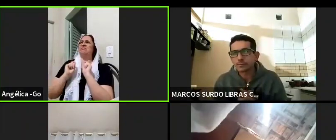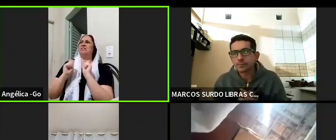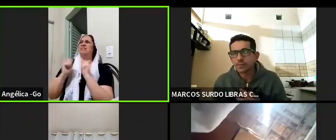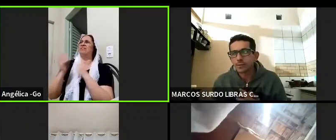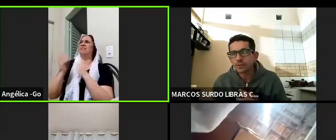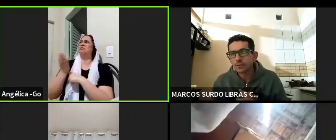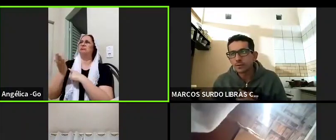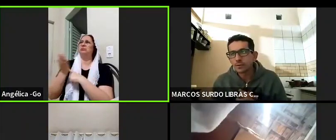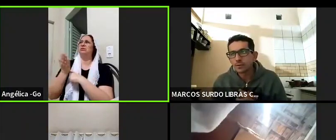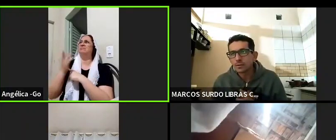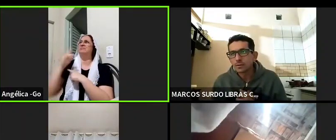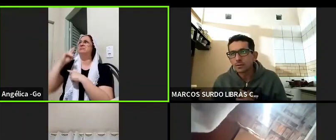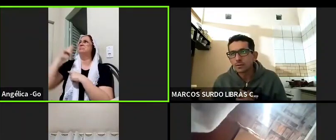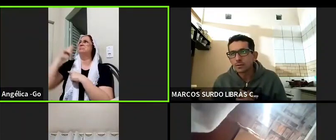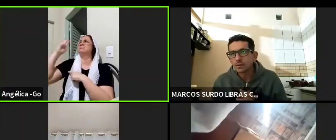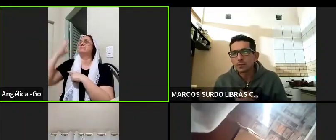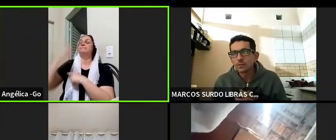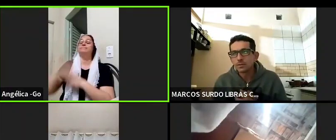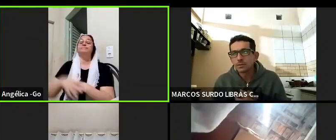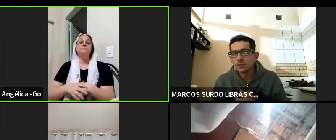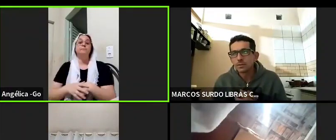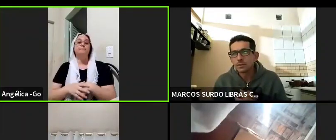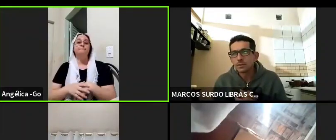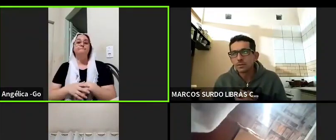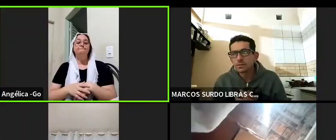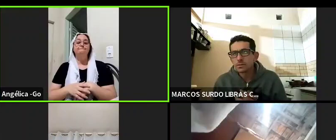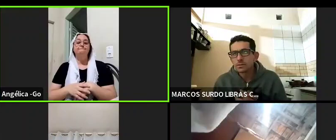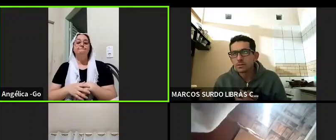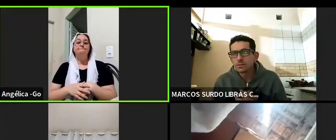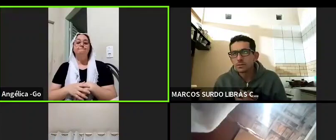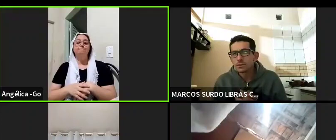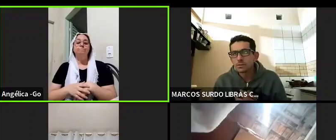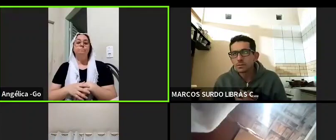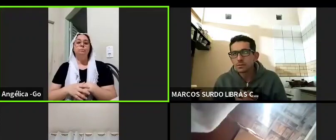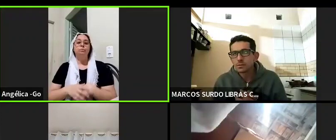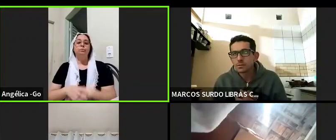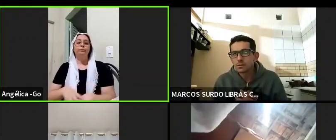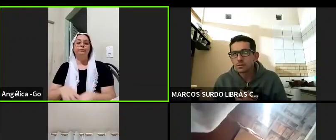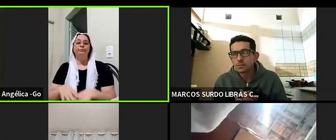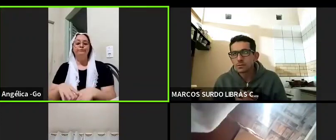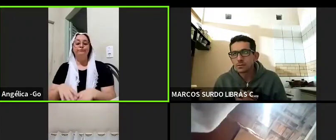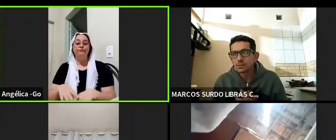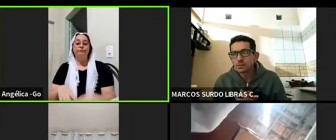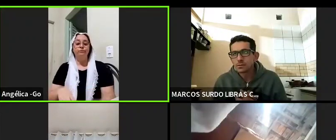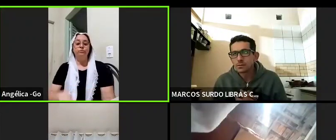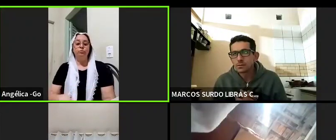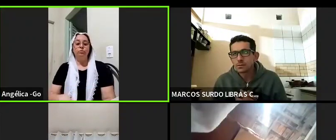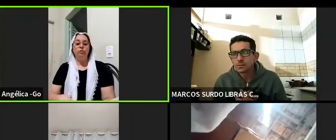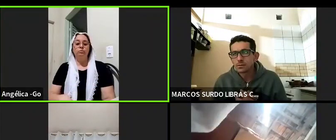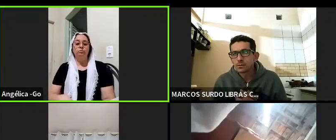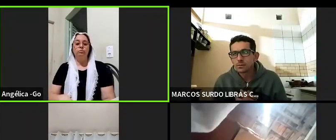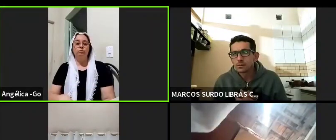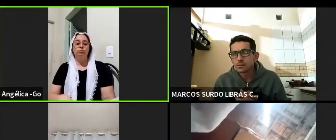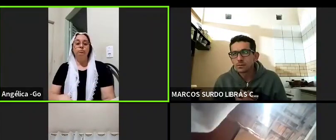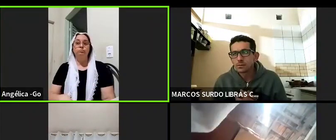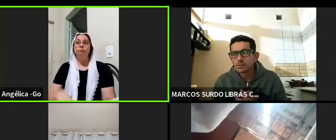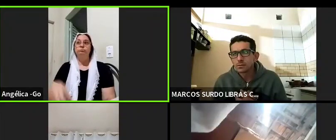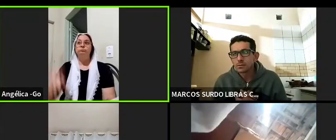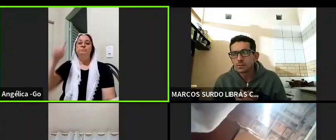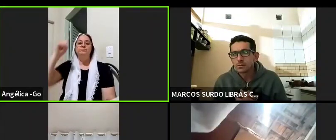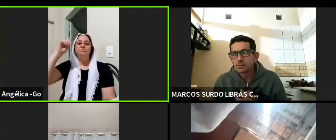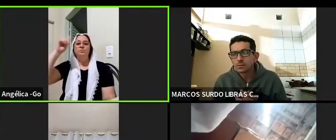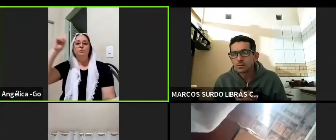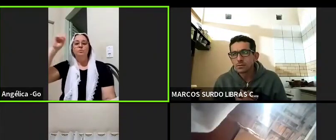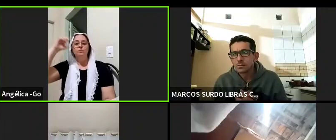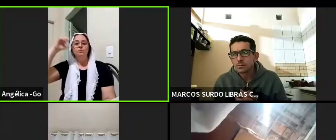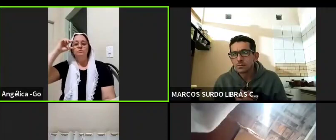explico. Quanto mais o inimigo te calunia, quanto mais o inimigo te aponta, diz